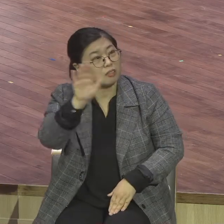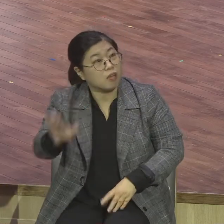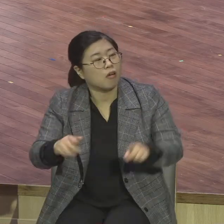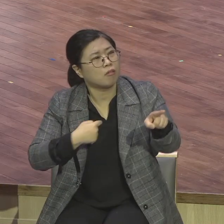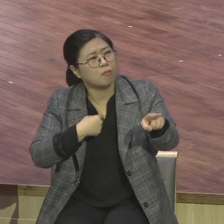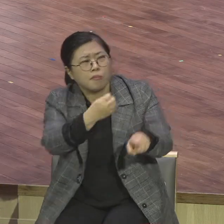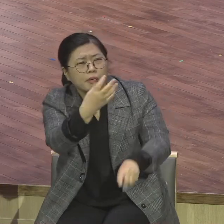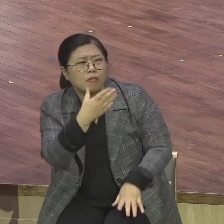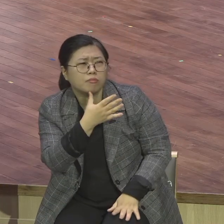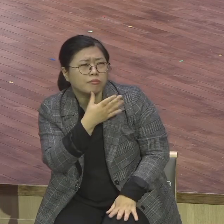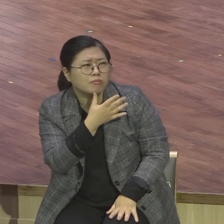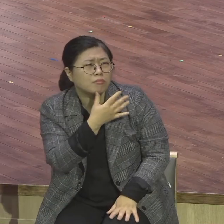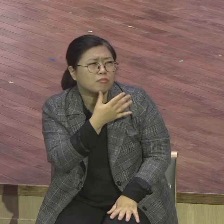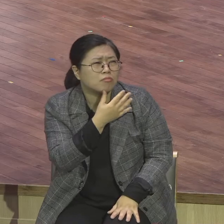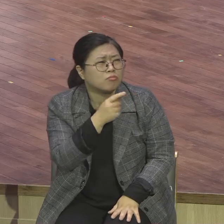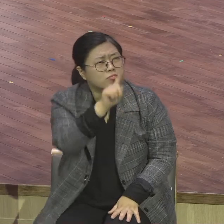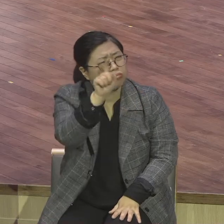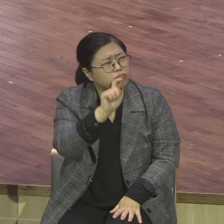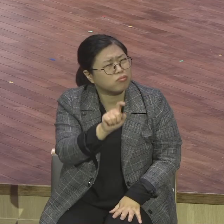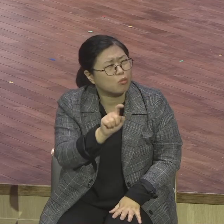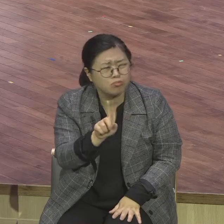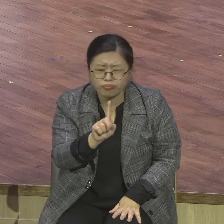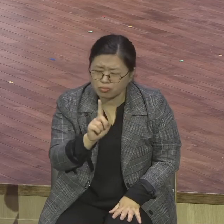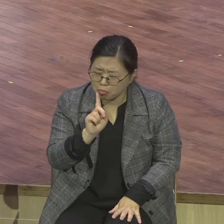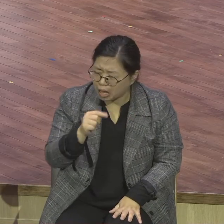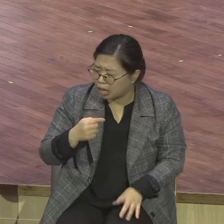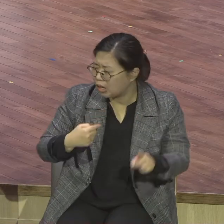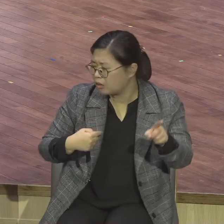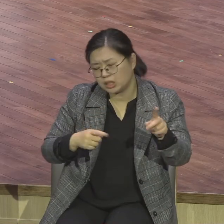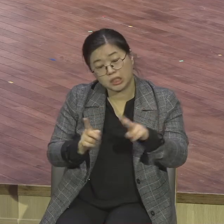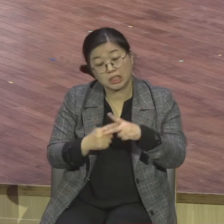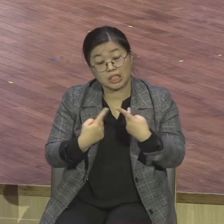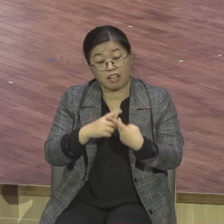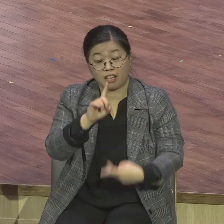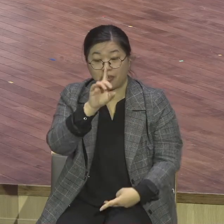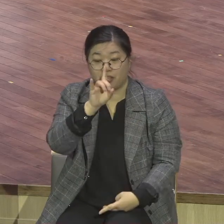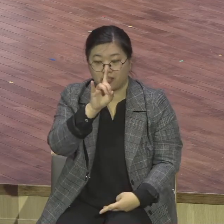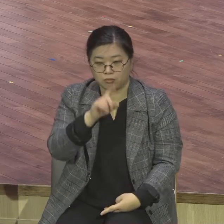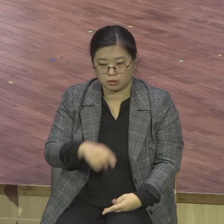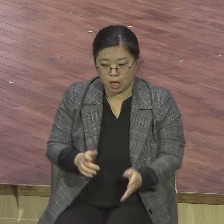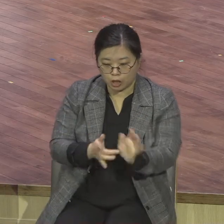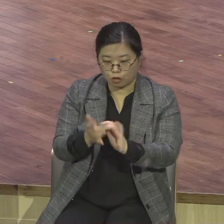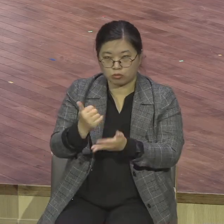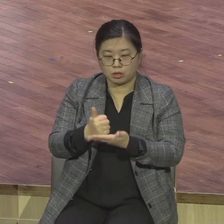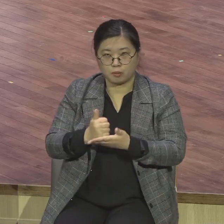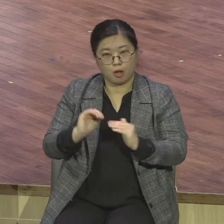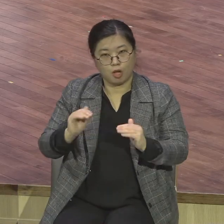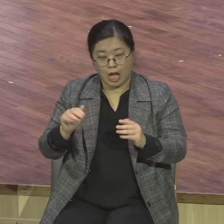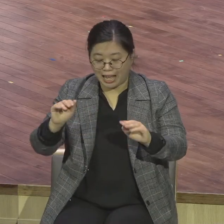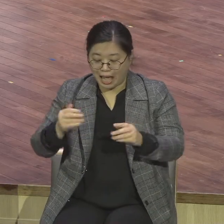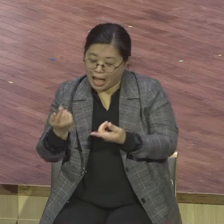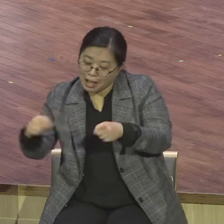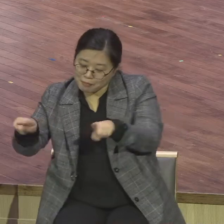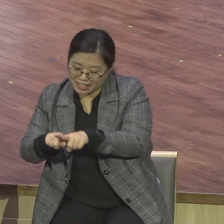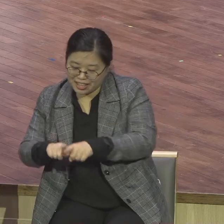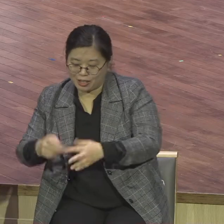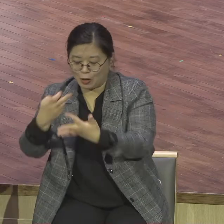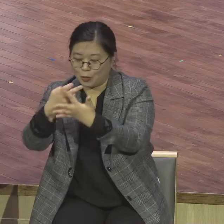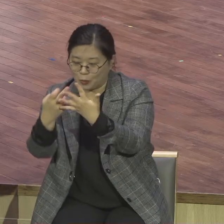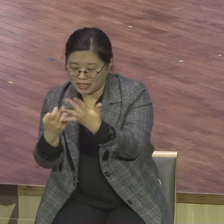천국이 가까웠다라고 그렇게 복음을 전파하기 시작하니까 도대체 저 형이 왜